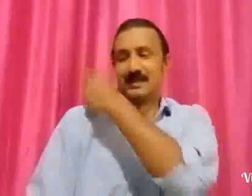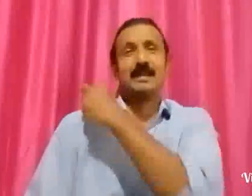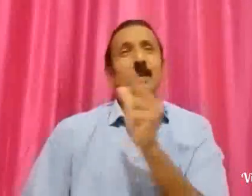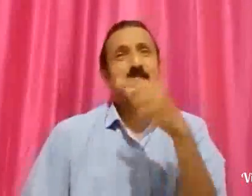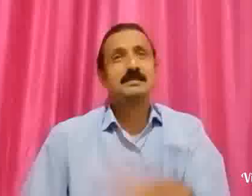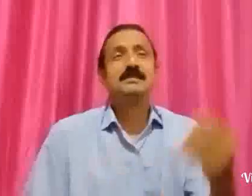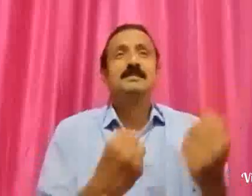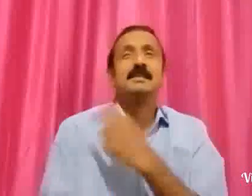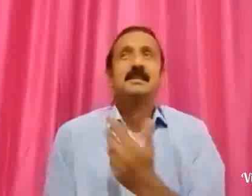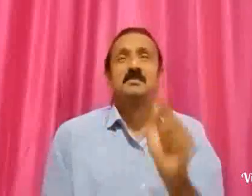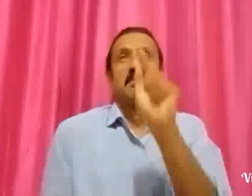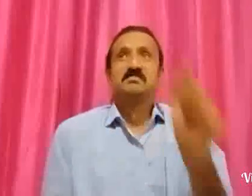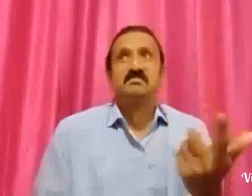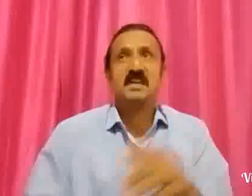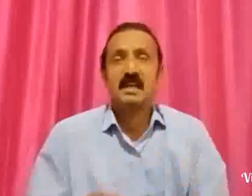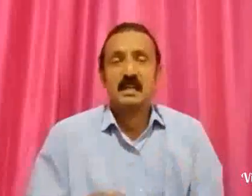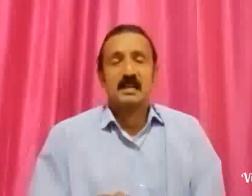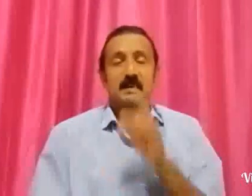അടുത്ത മാസം 27-ന്.